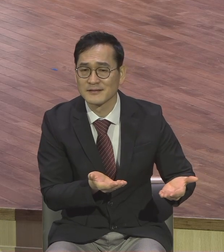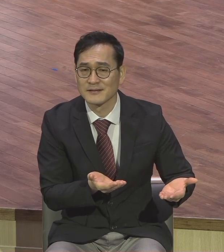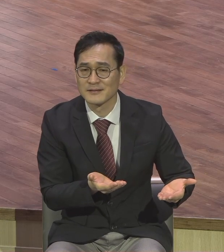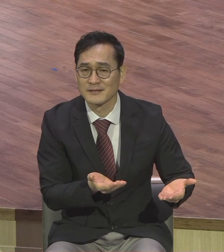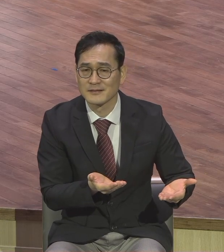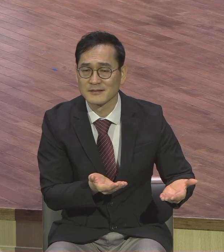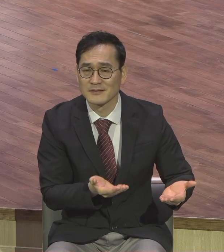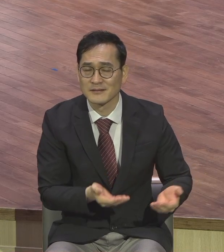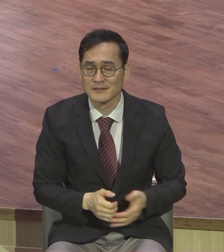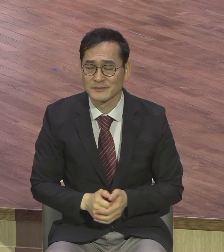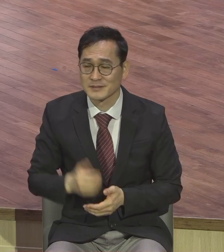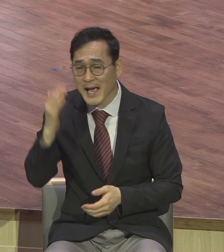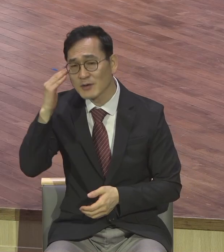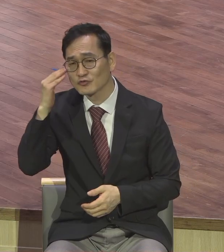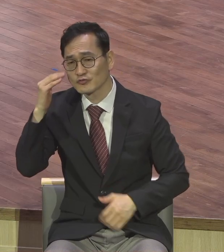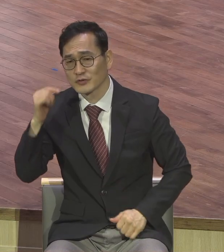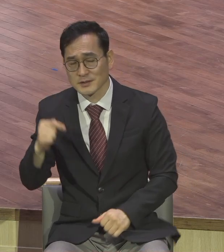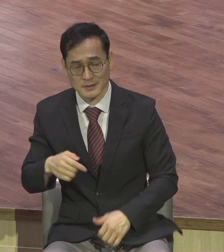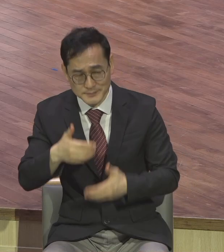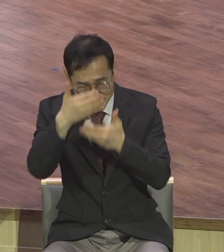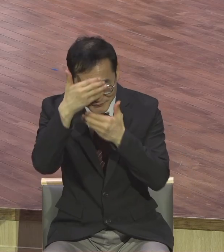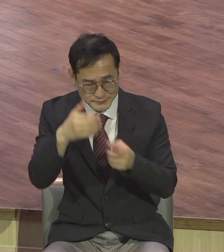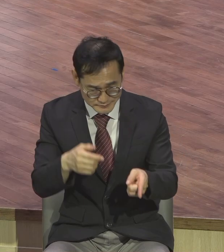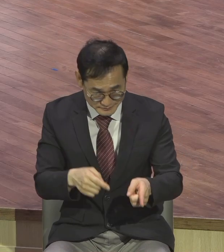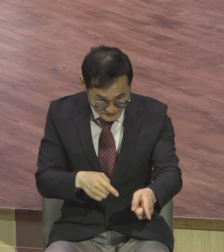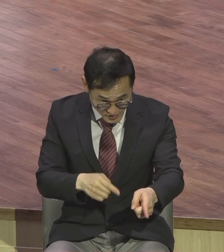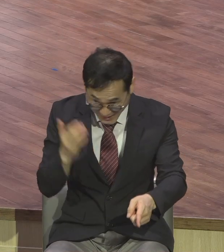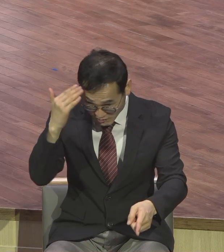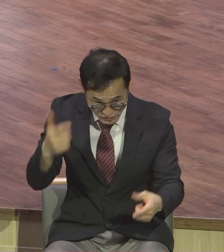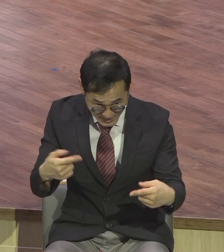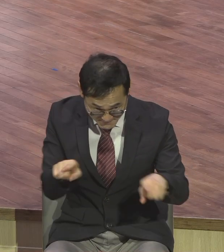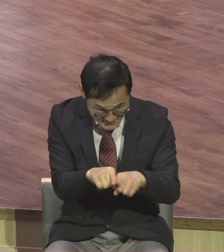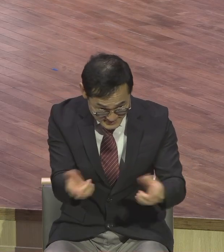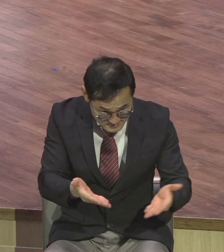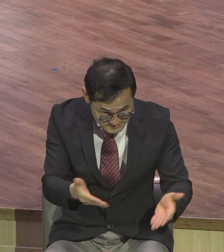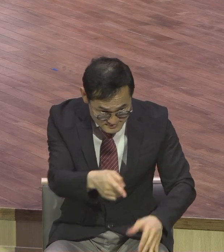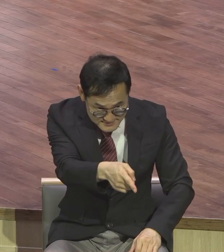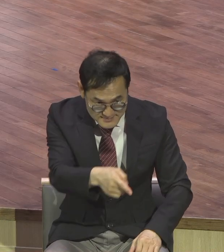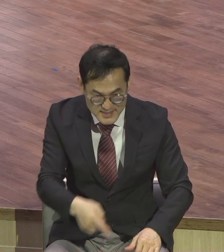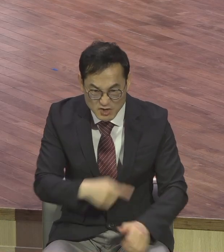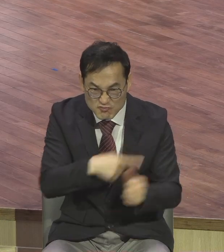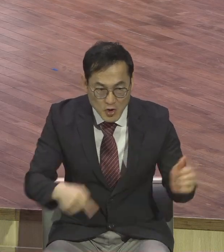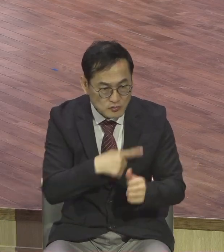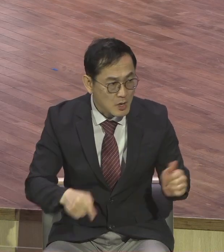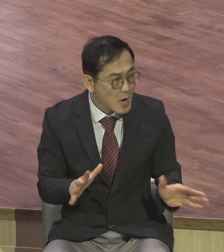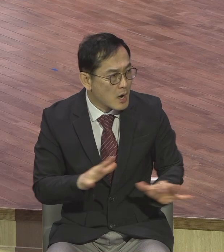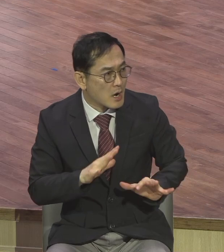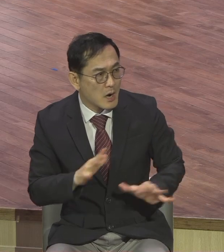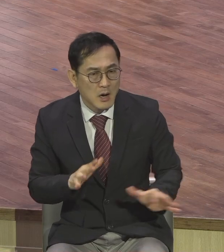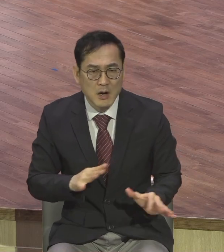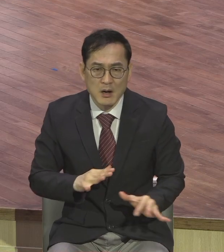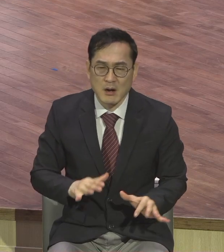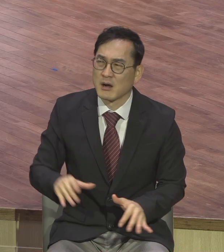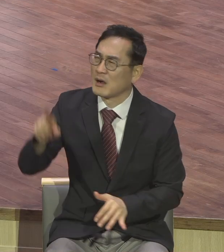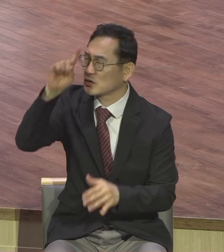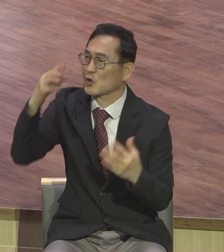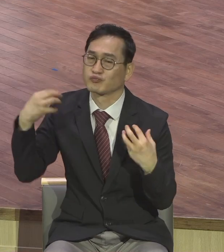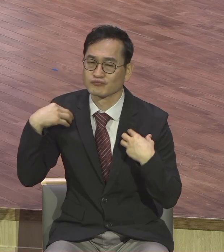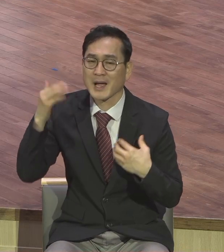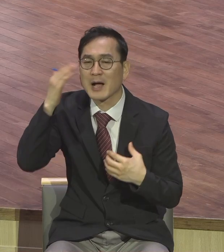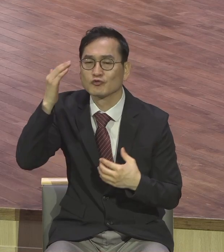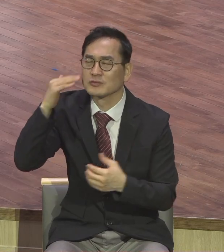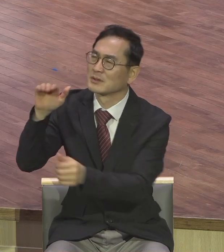위해 일했다는 이유로 탈레반의 이 보복 위험이 있었어요. 그래서 그들이 우리 정부에 요청을 한 것입니다.